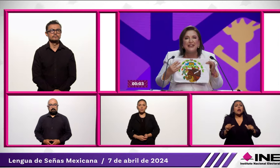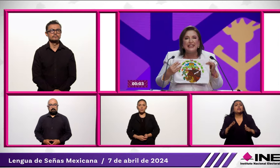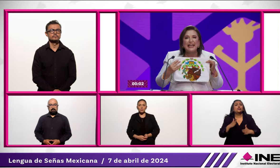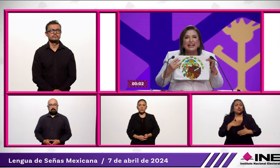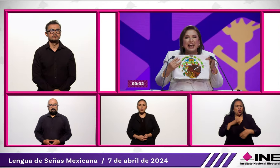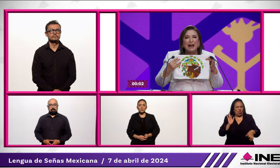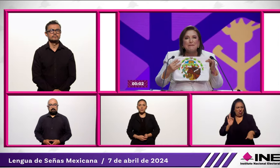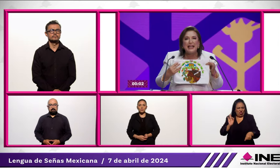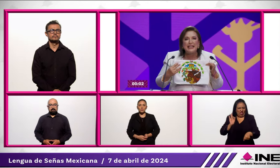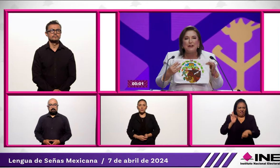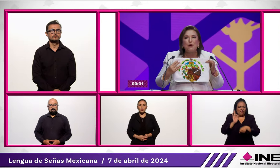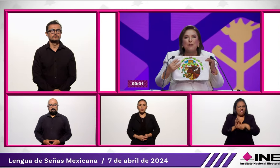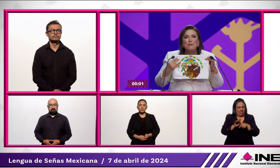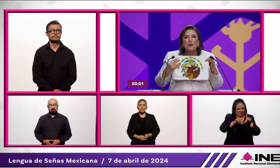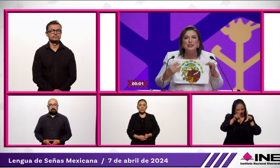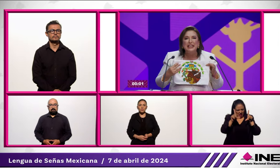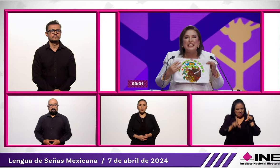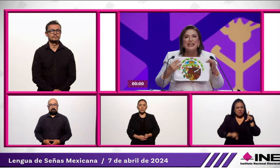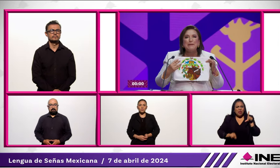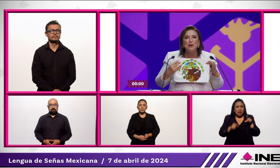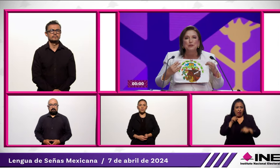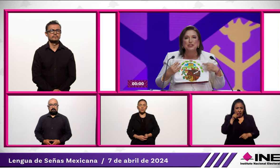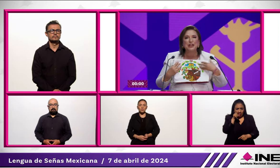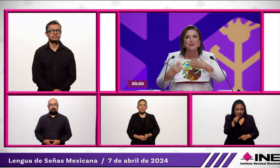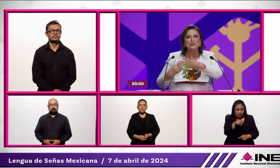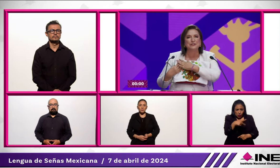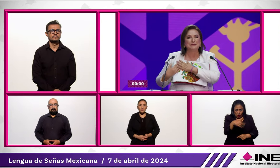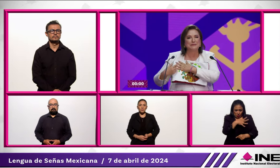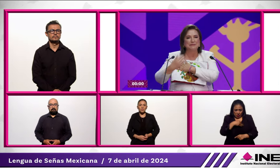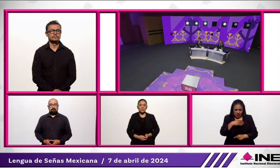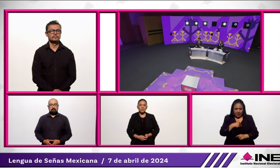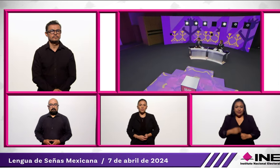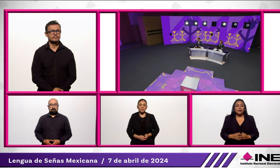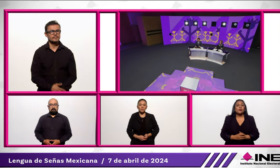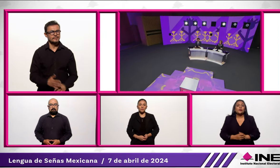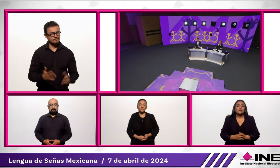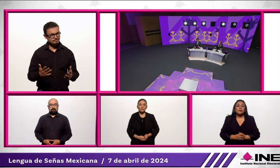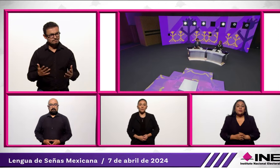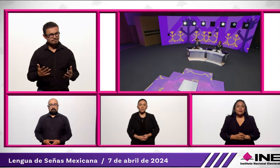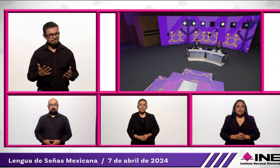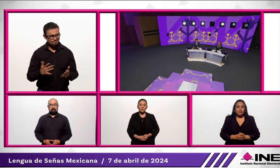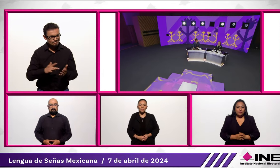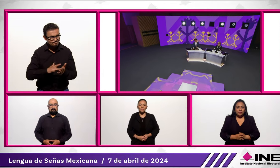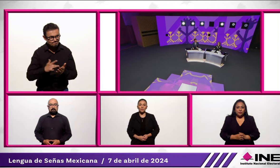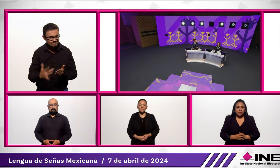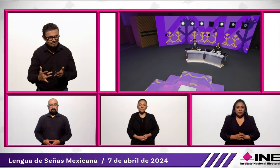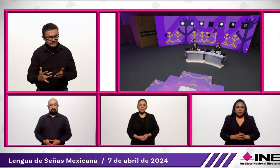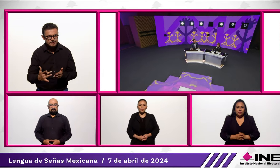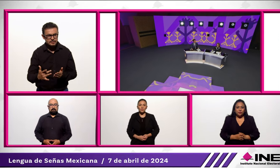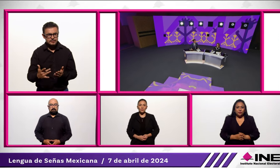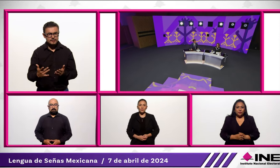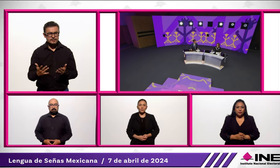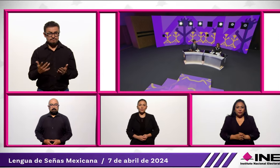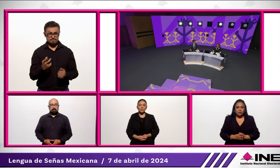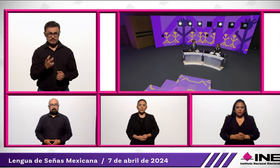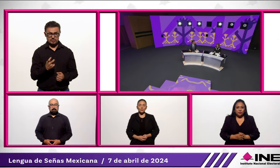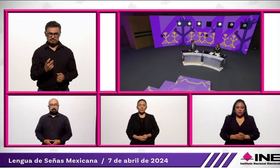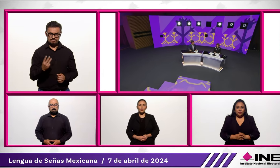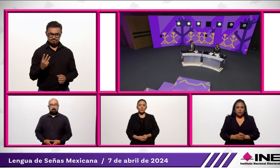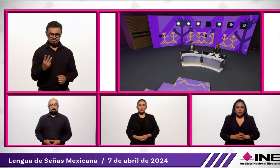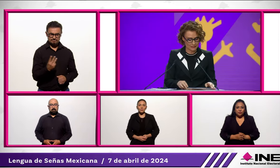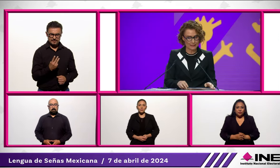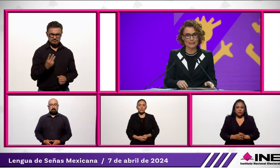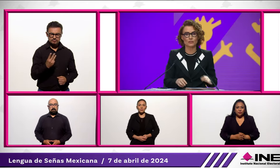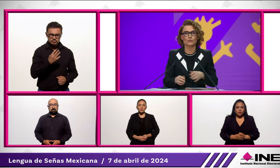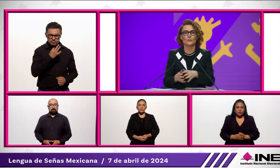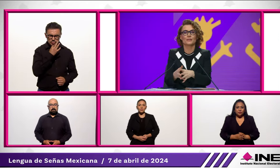a defender a México por ti y por tus hijos. Gracias, candidata. Con esto terminan los tres minutos